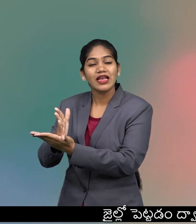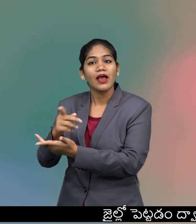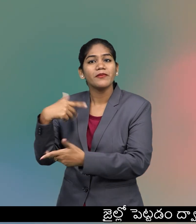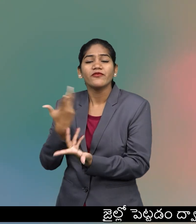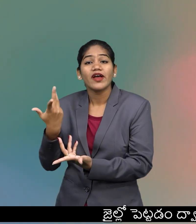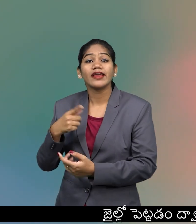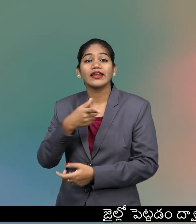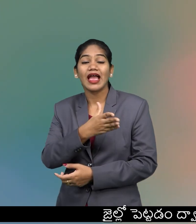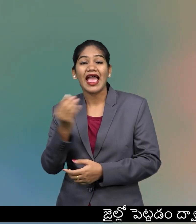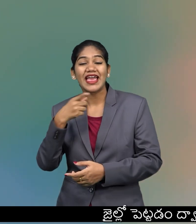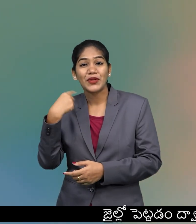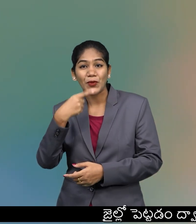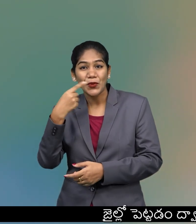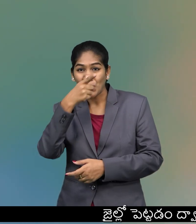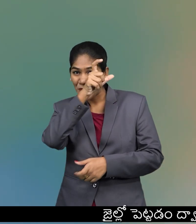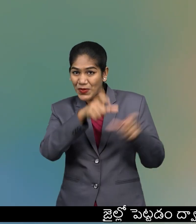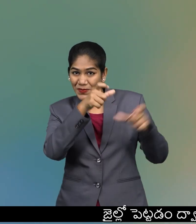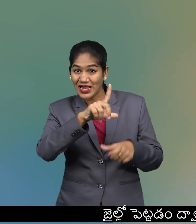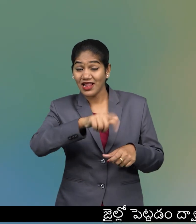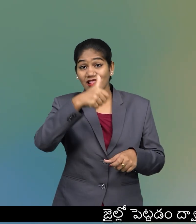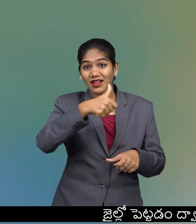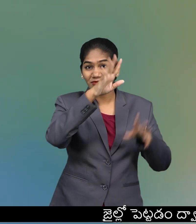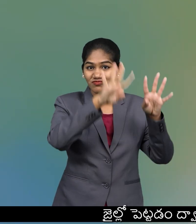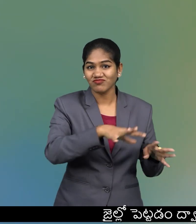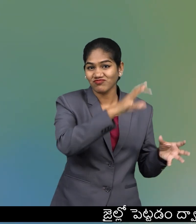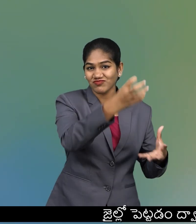జైల్లో పెట్టడం ద్వారా తిరుగుబాటును ఆపారు.